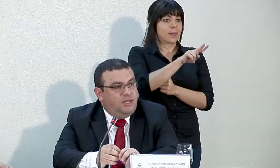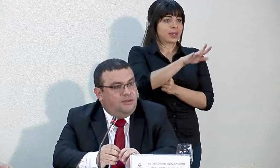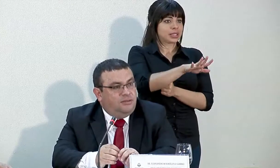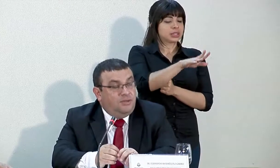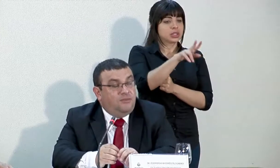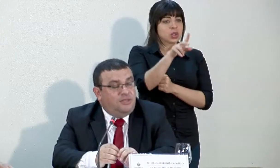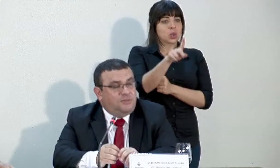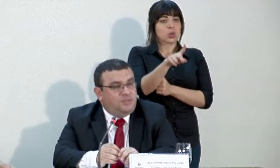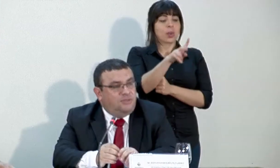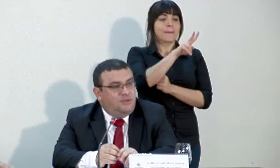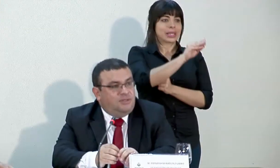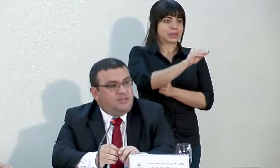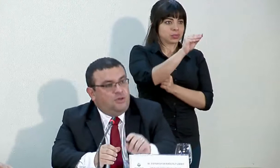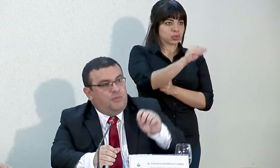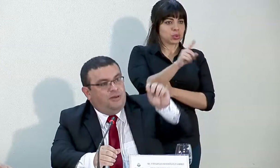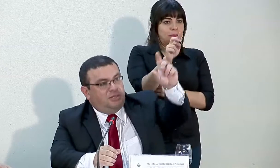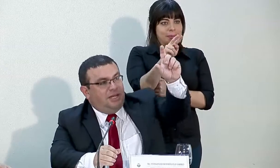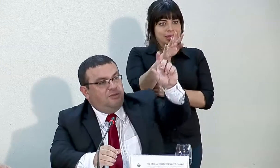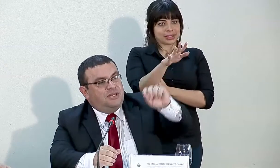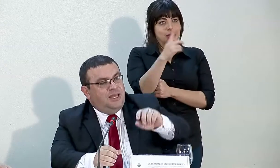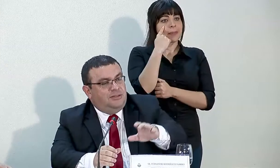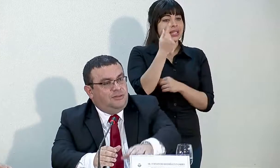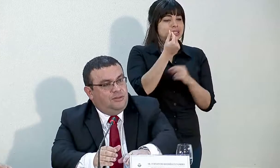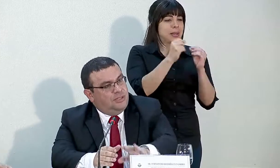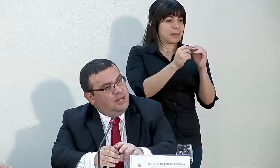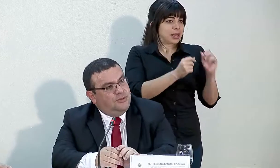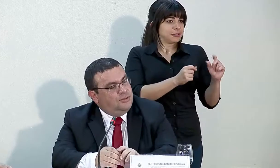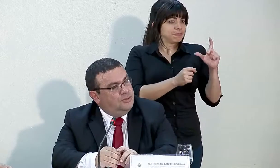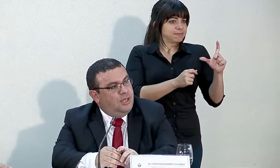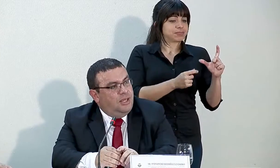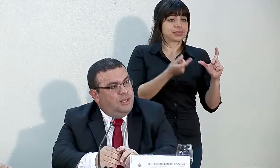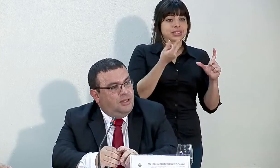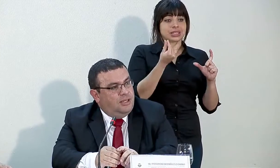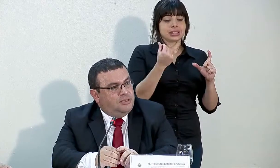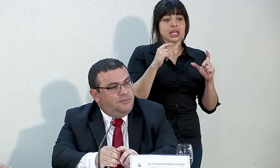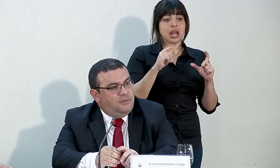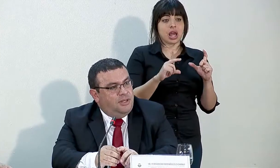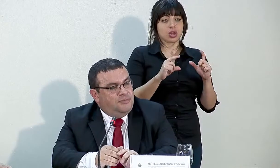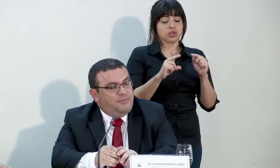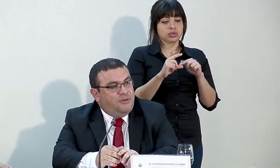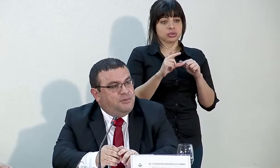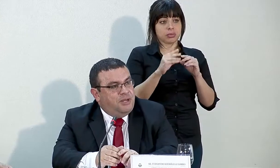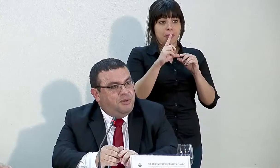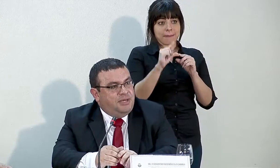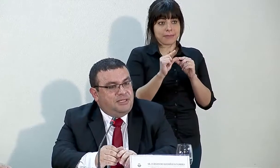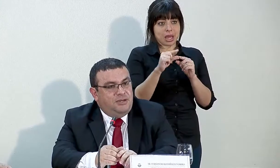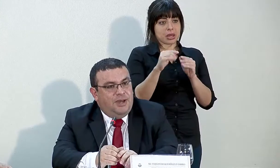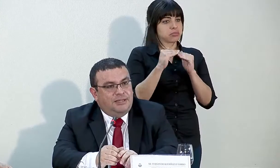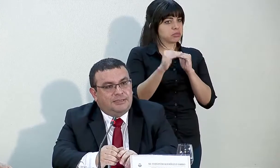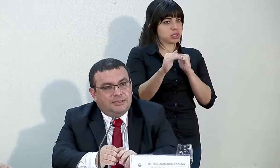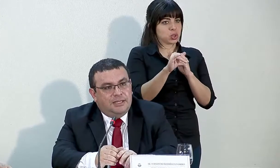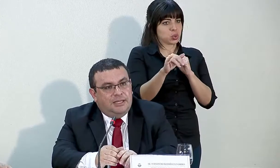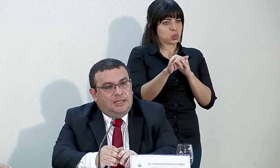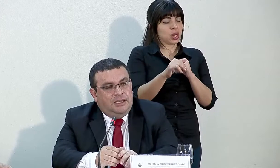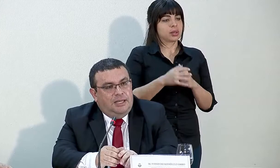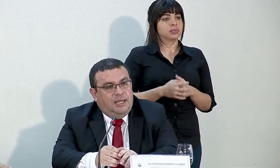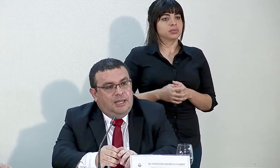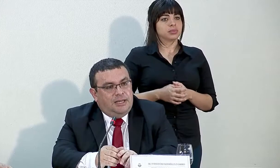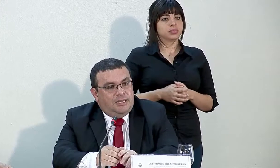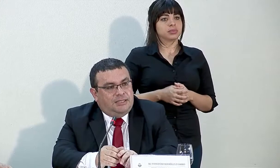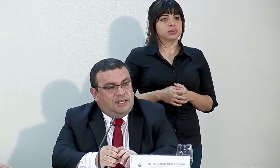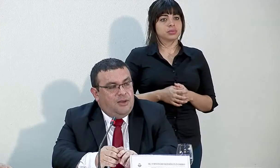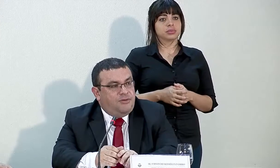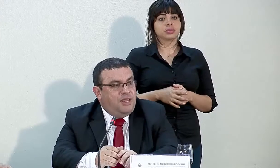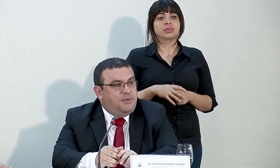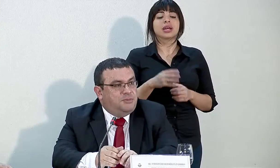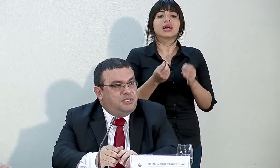25% y una de 20% y una de 25% para los salarios más altos, los salarios de más bajos van a permanecer iguales. En